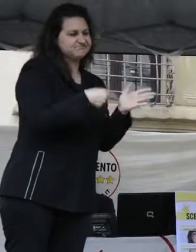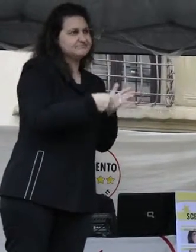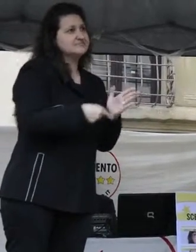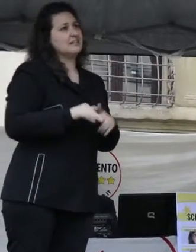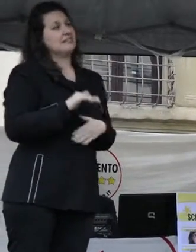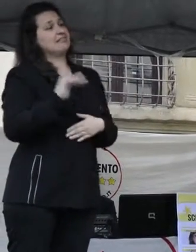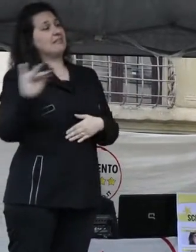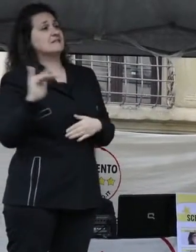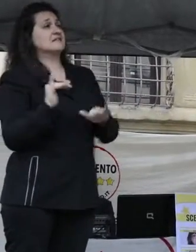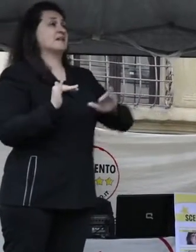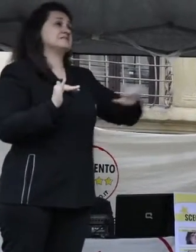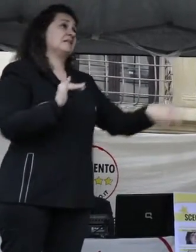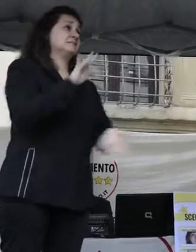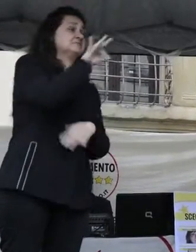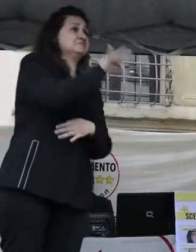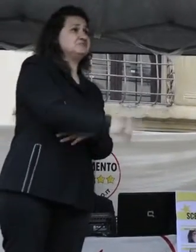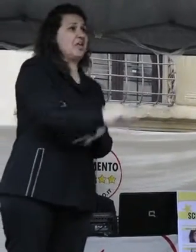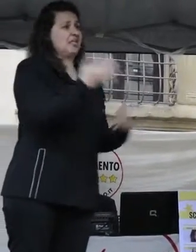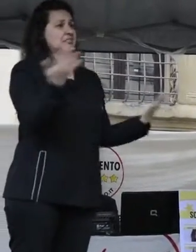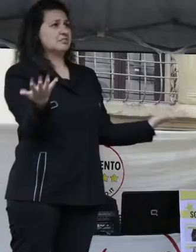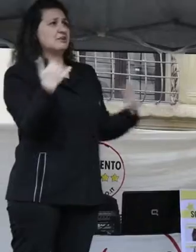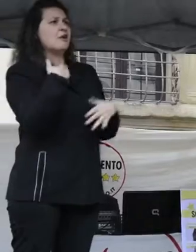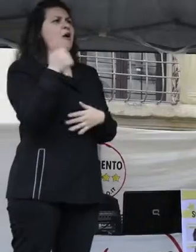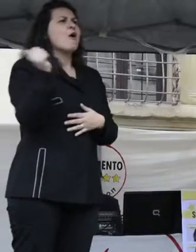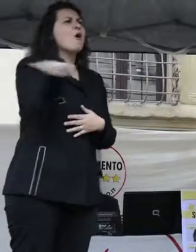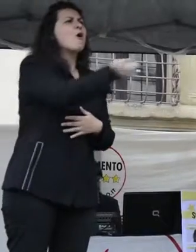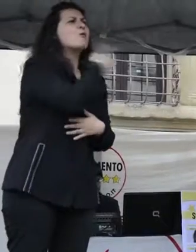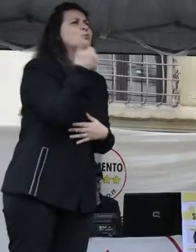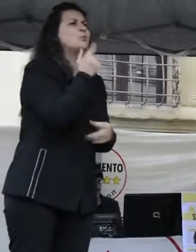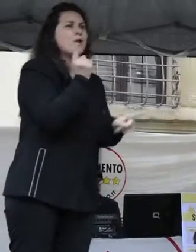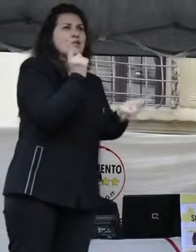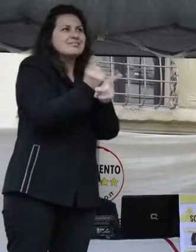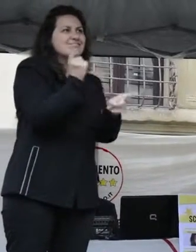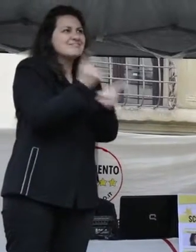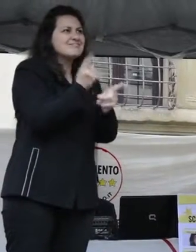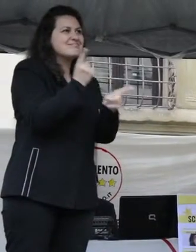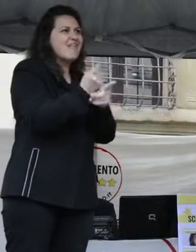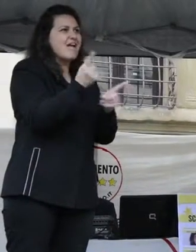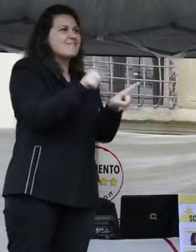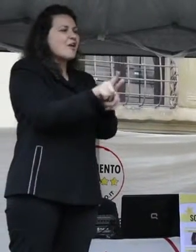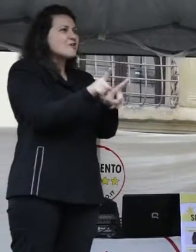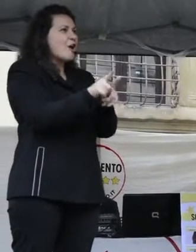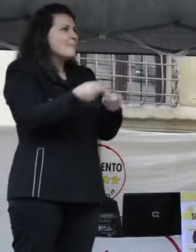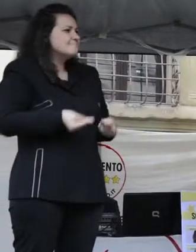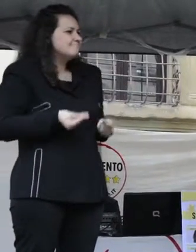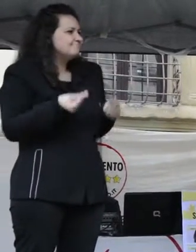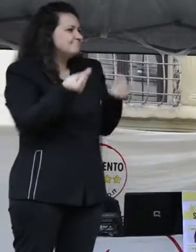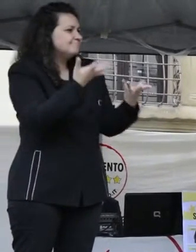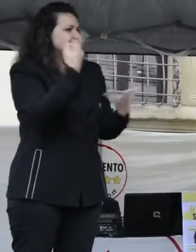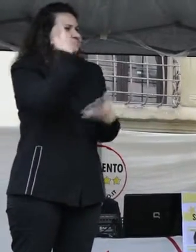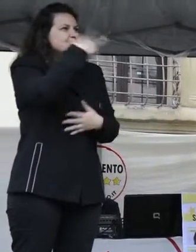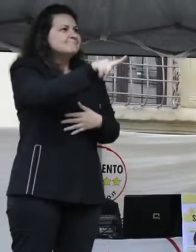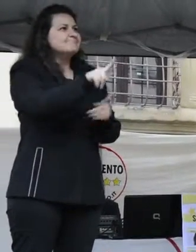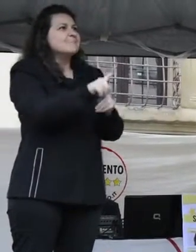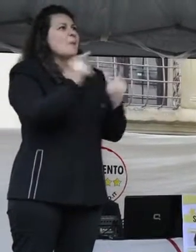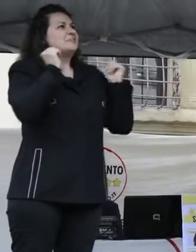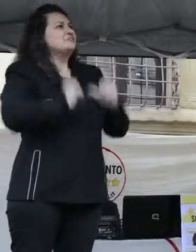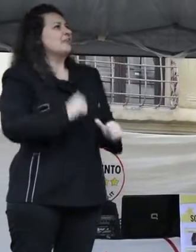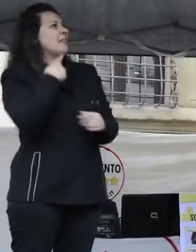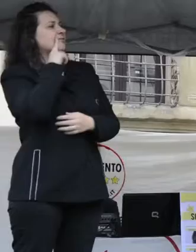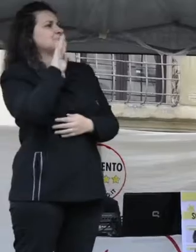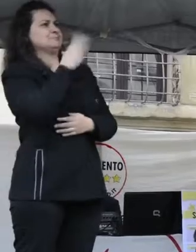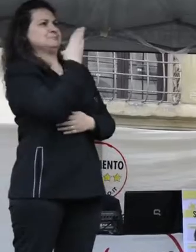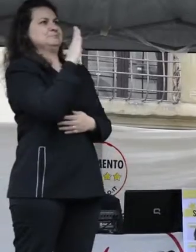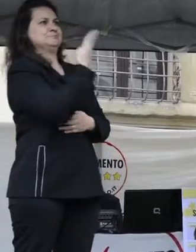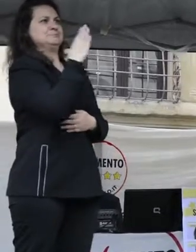di sinistra, di centro. Qui ognuno mette del proprio per tradire comunque l'aspirazione dei cittadini. Quindi